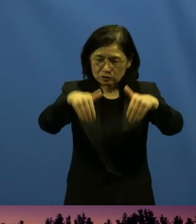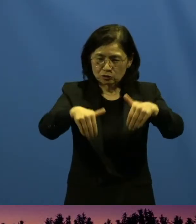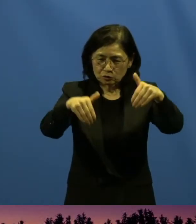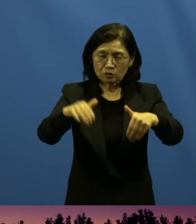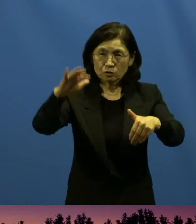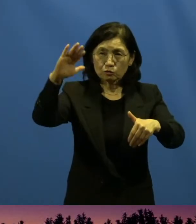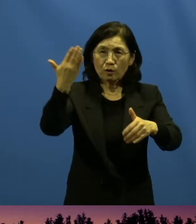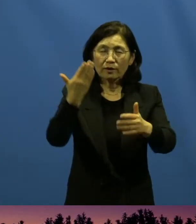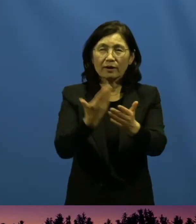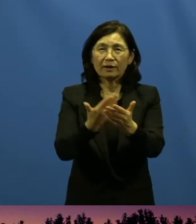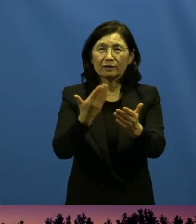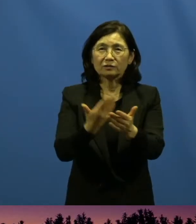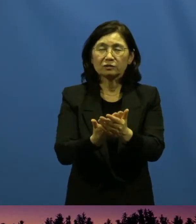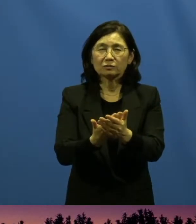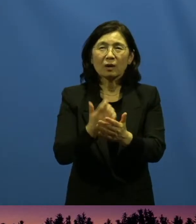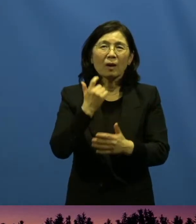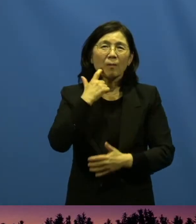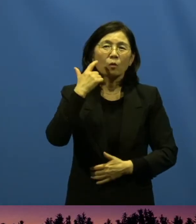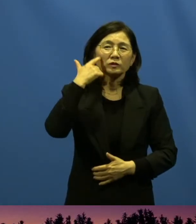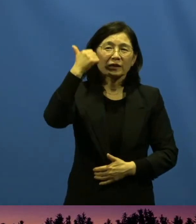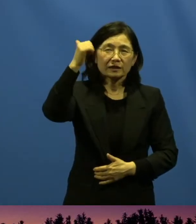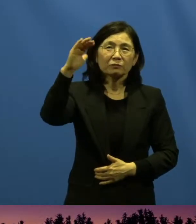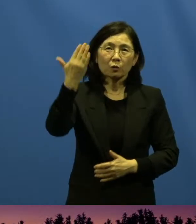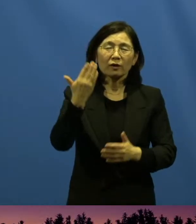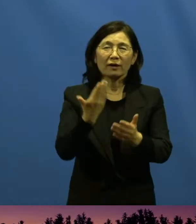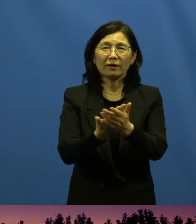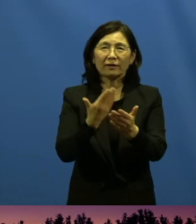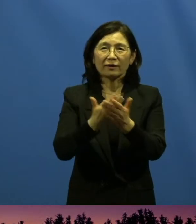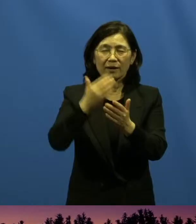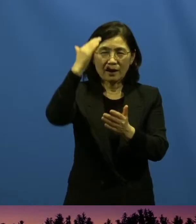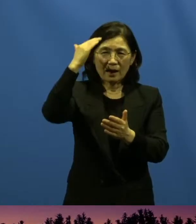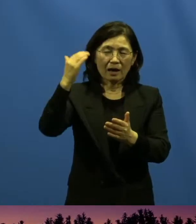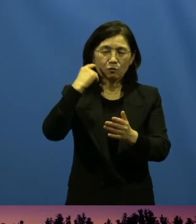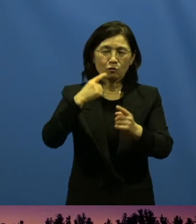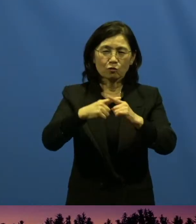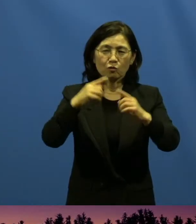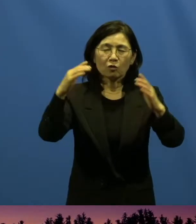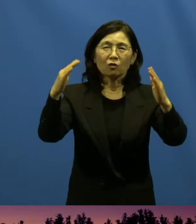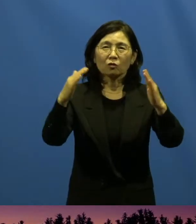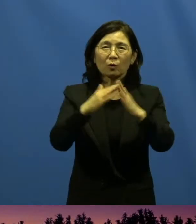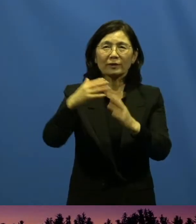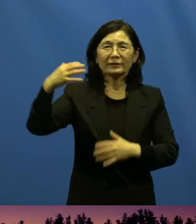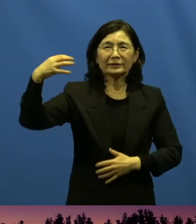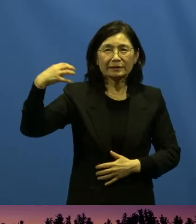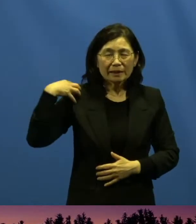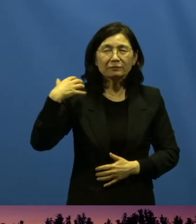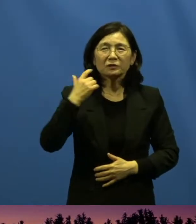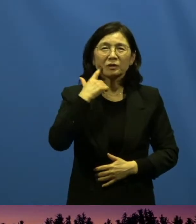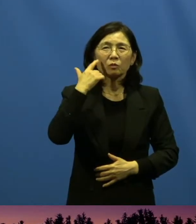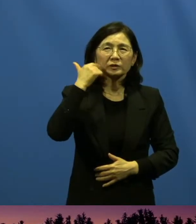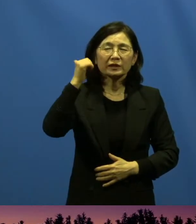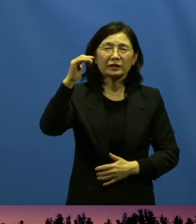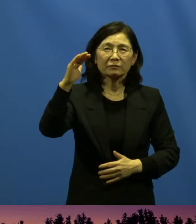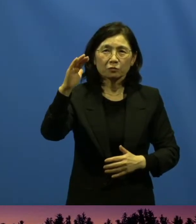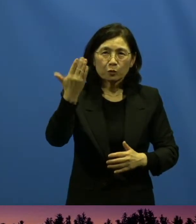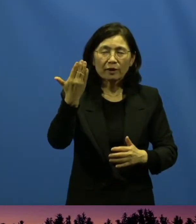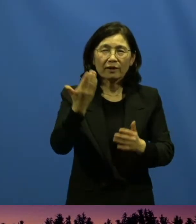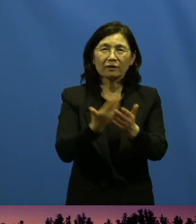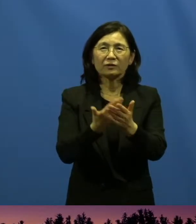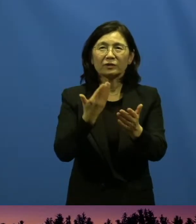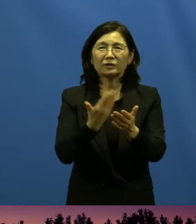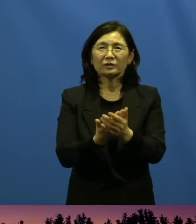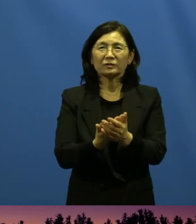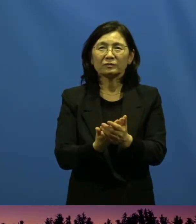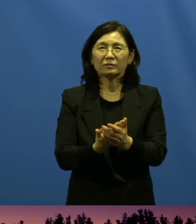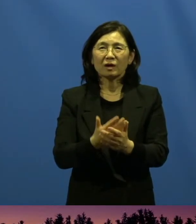탁월한 목사님들이 나오게 하여 주시옵소서. 한국교회를 책임지는 종들이 나오게 하여 주시옵소서. 그래서 거룩한